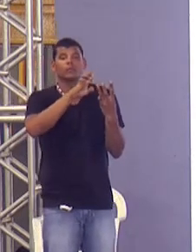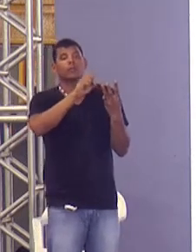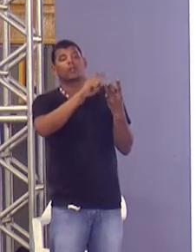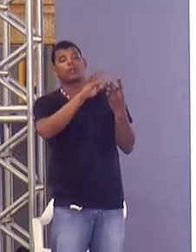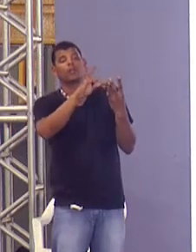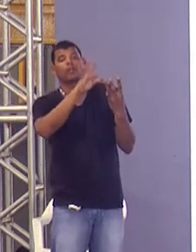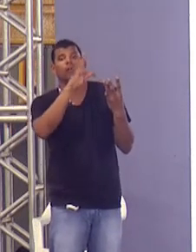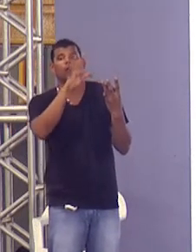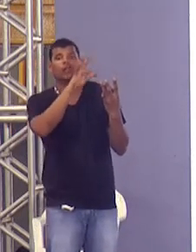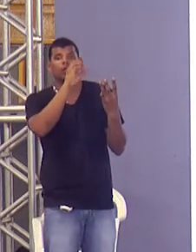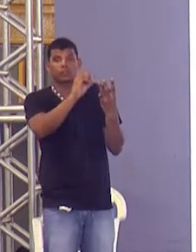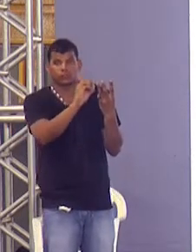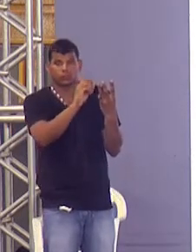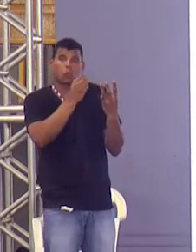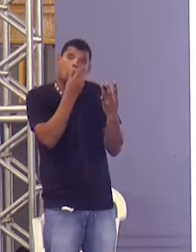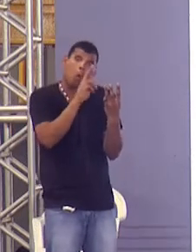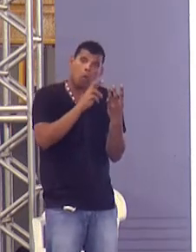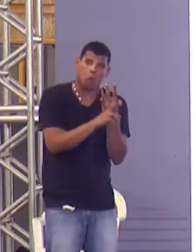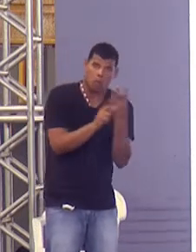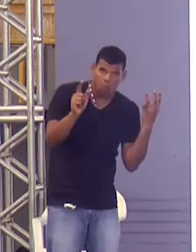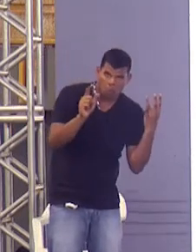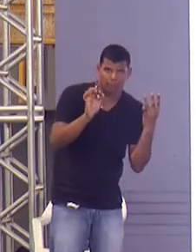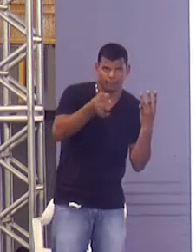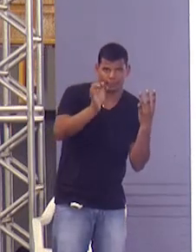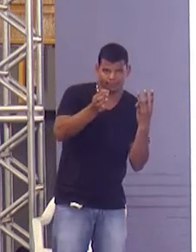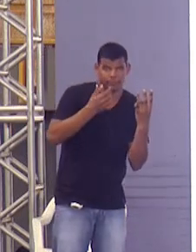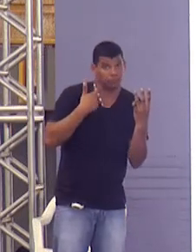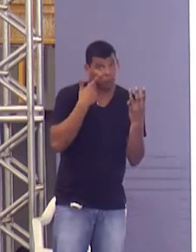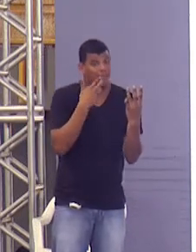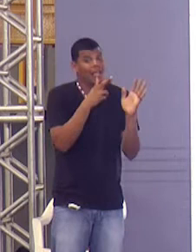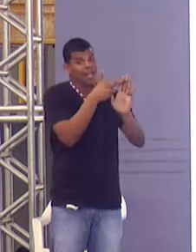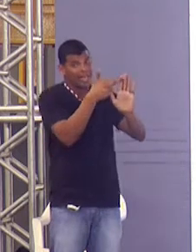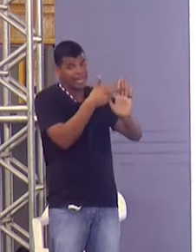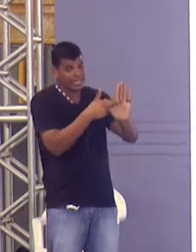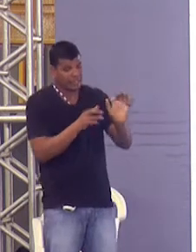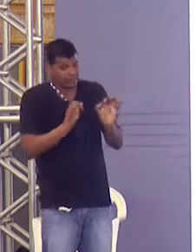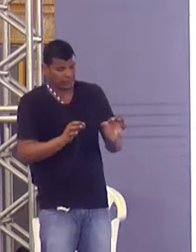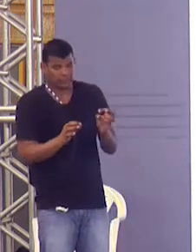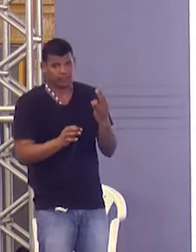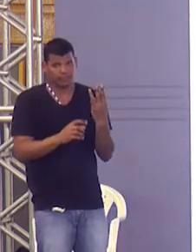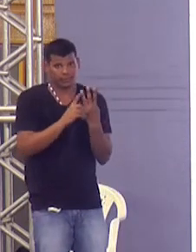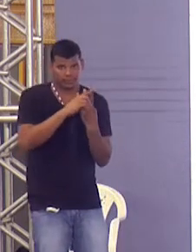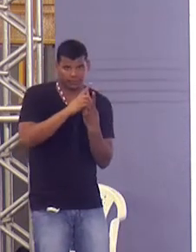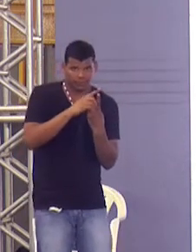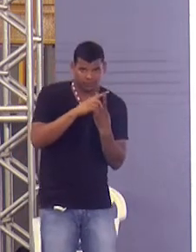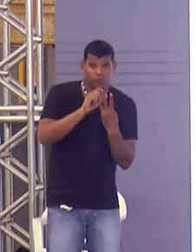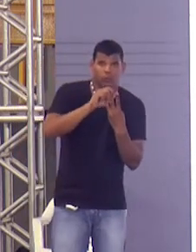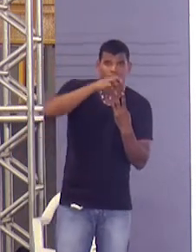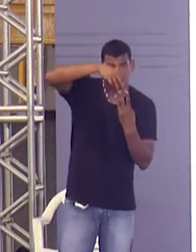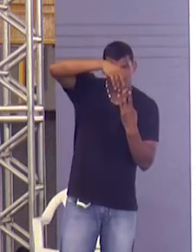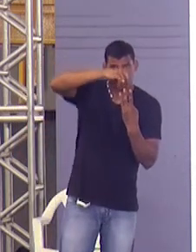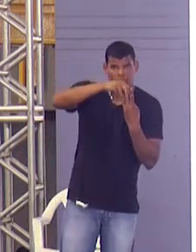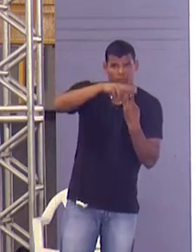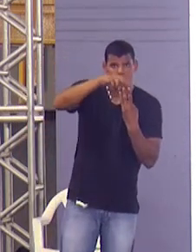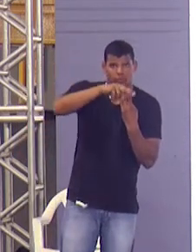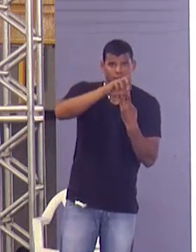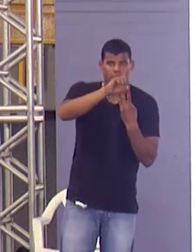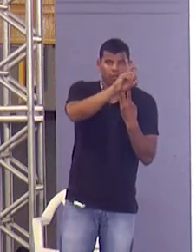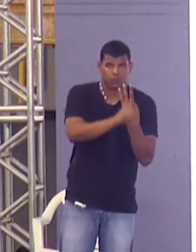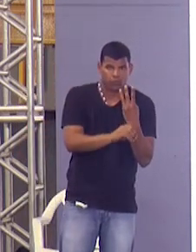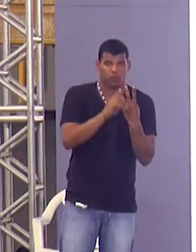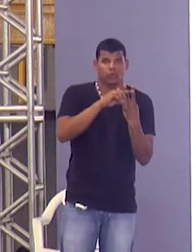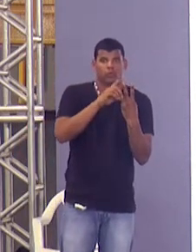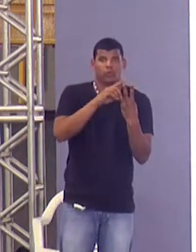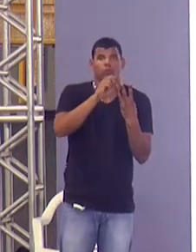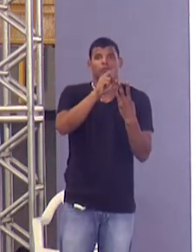resto ou diferença. Na subtração, você tem o minuendo em cima, o